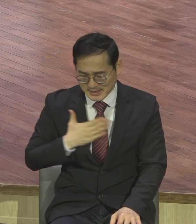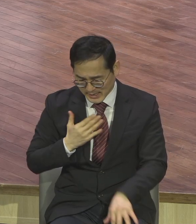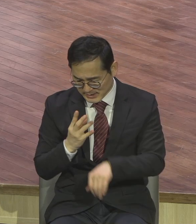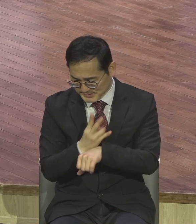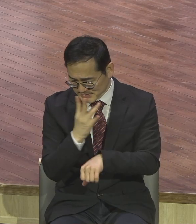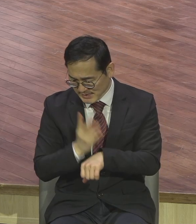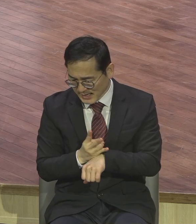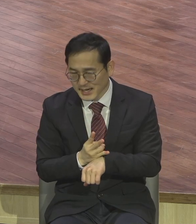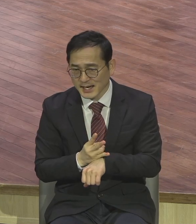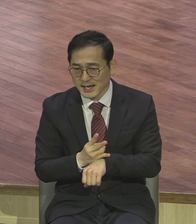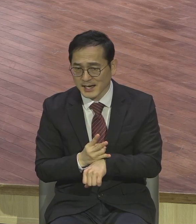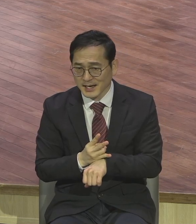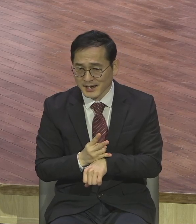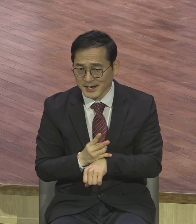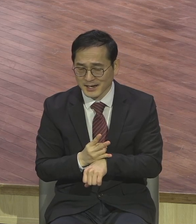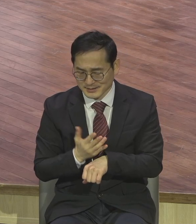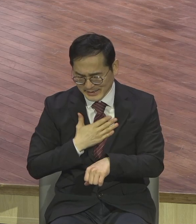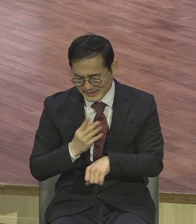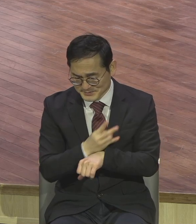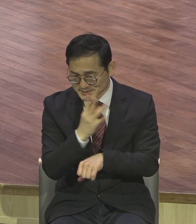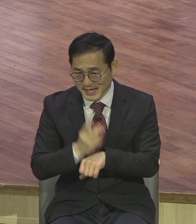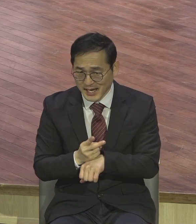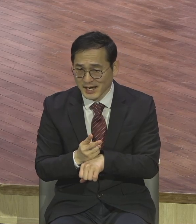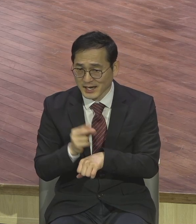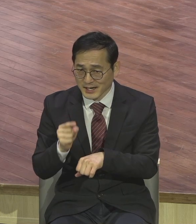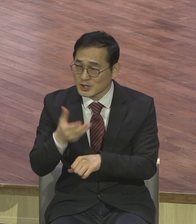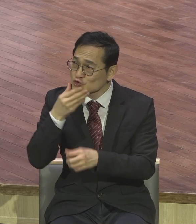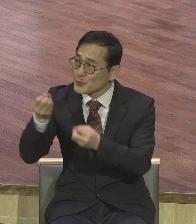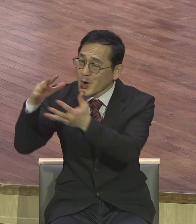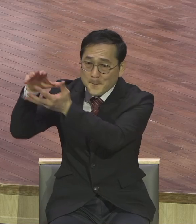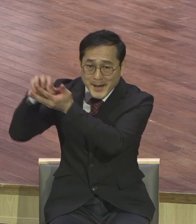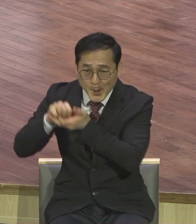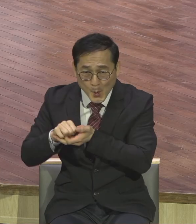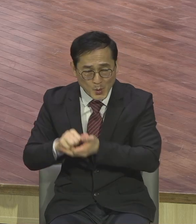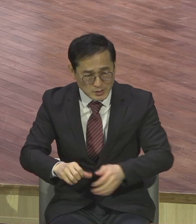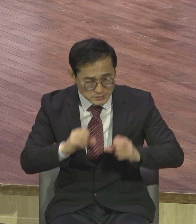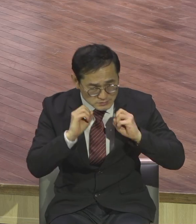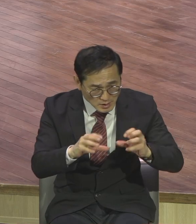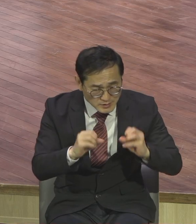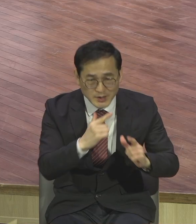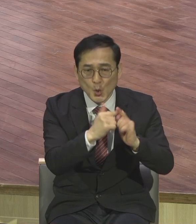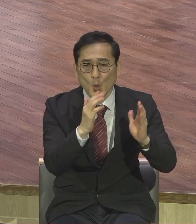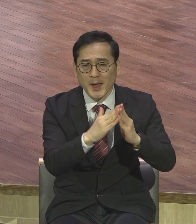나의 24 보좌의 축복을 누리고 이 축복을 전달하는